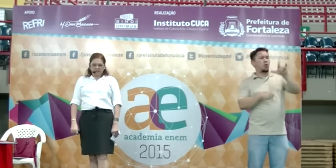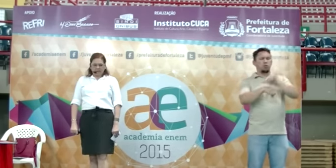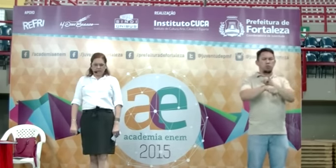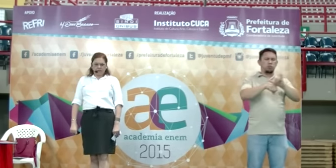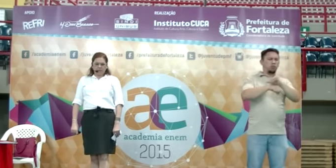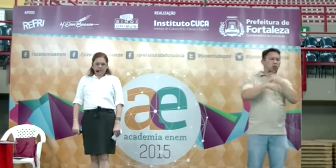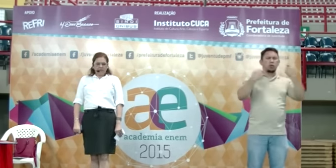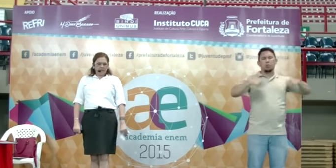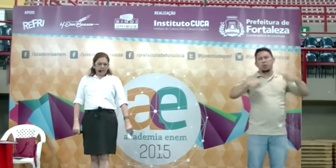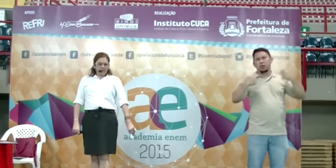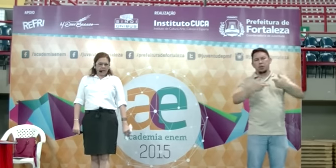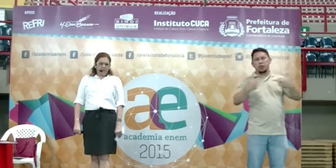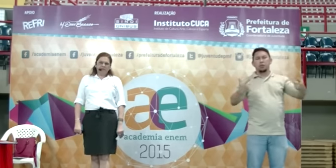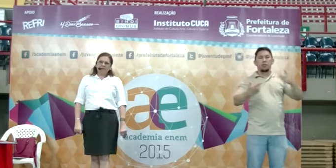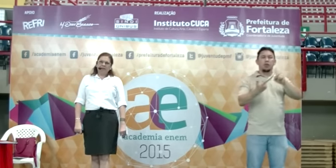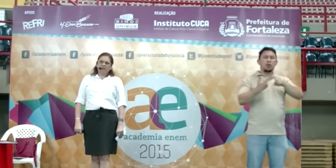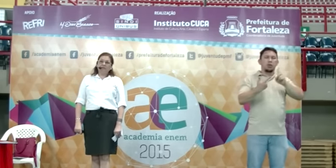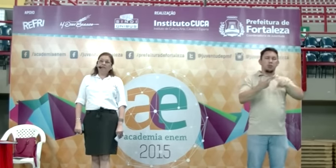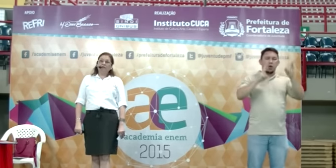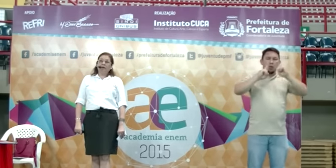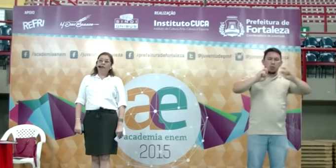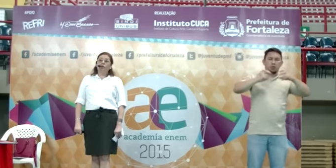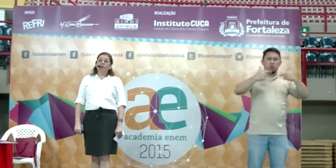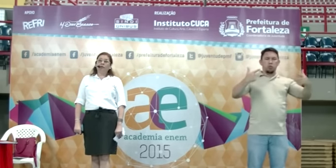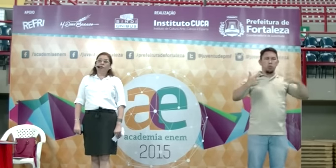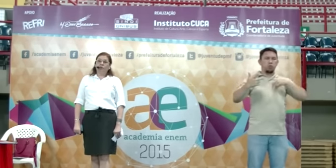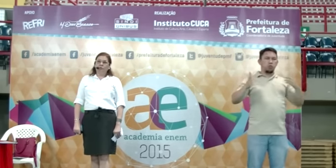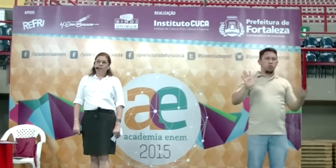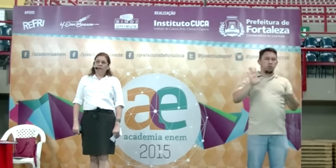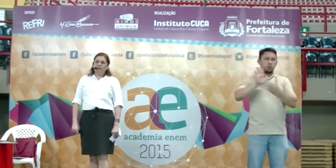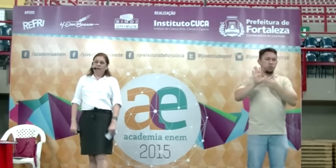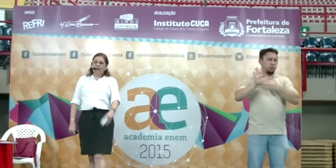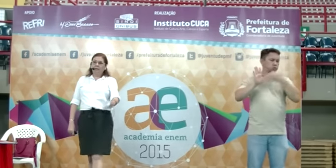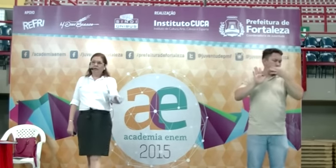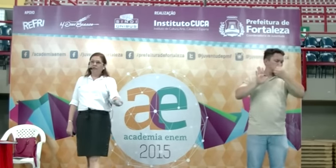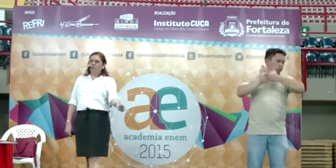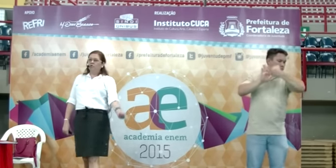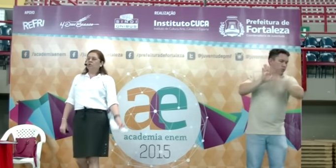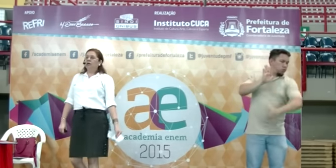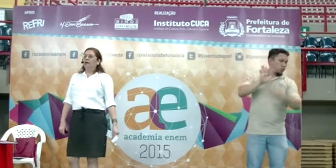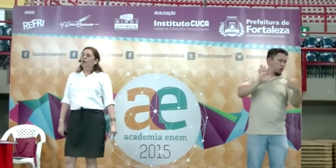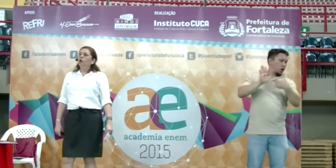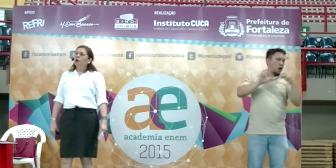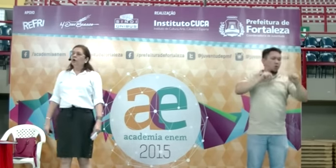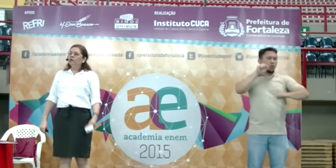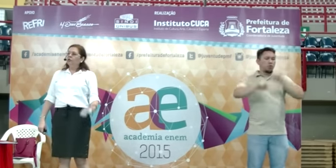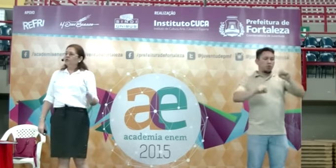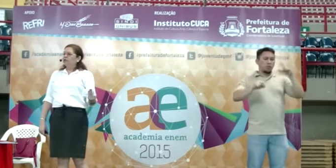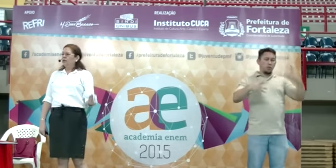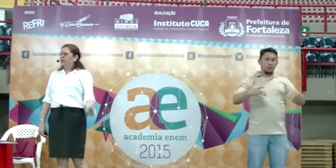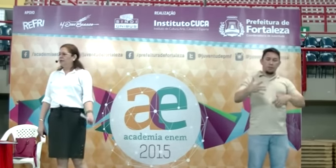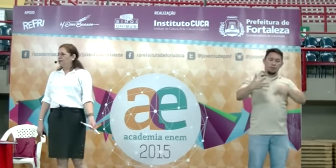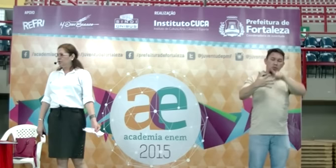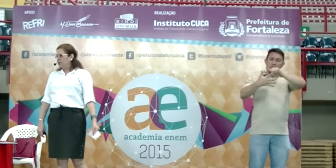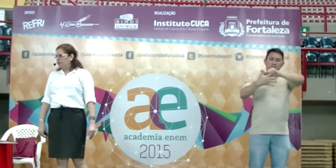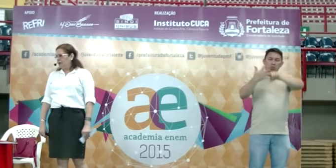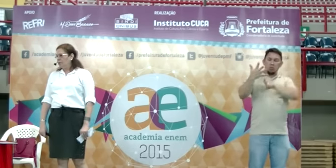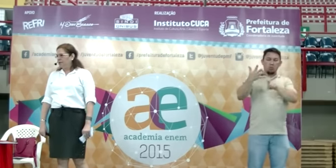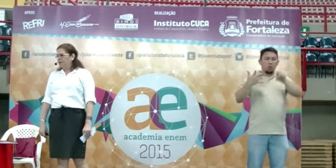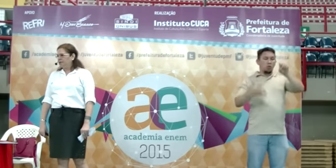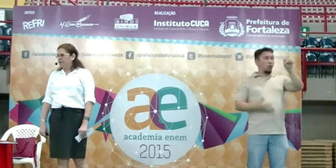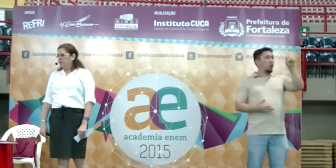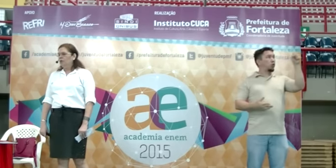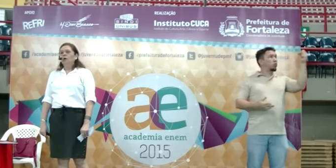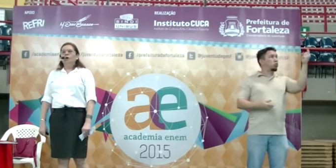que achar preciso. Também observe se argumentou. Eu acabei de mostrar 8 estratégias